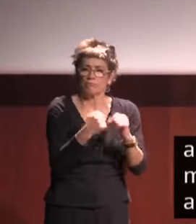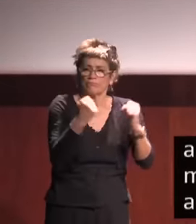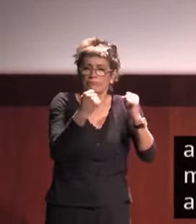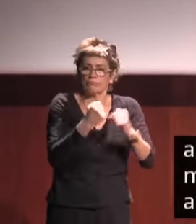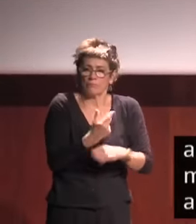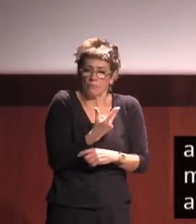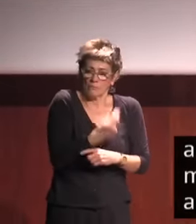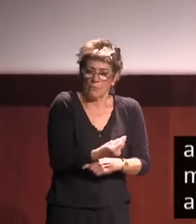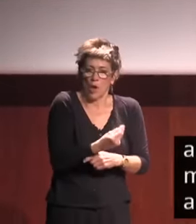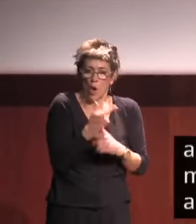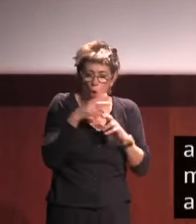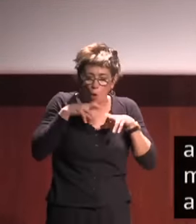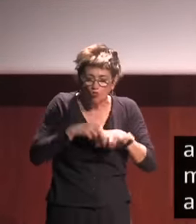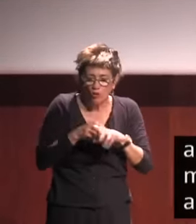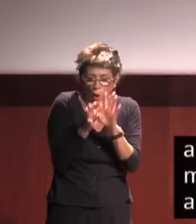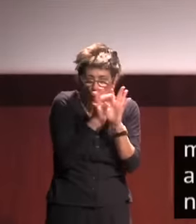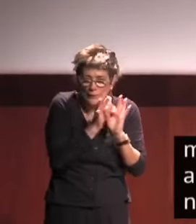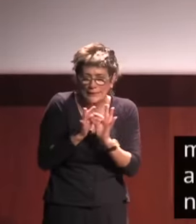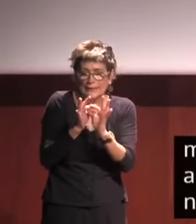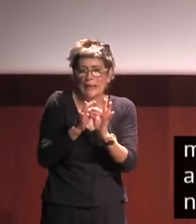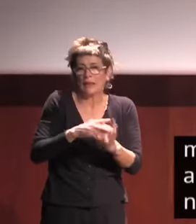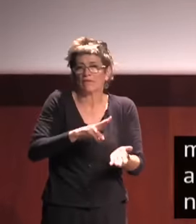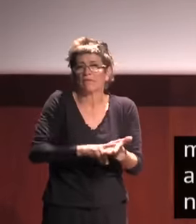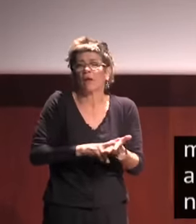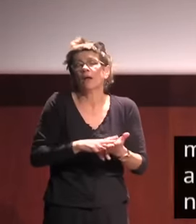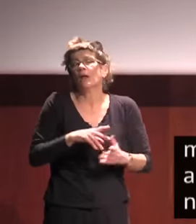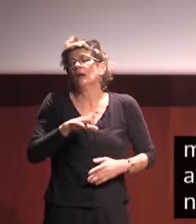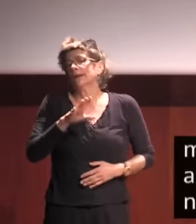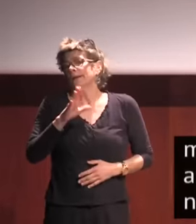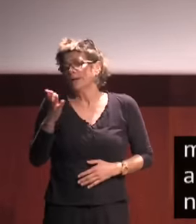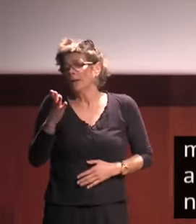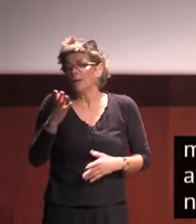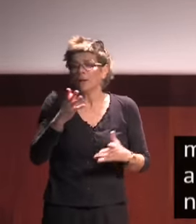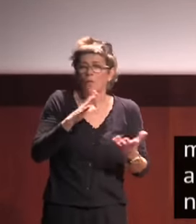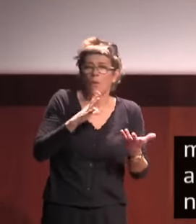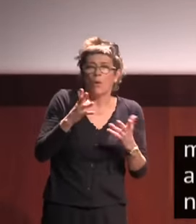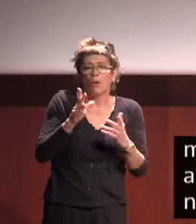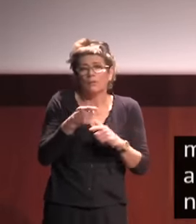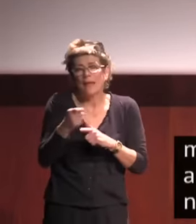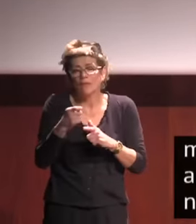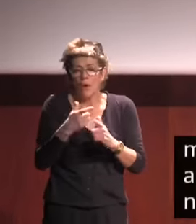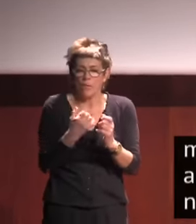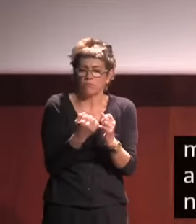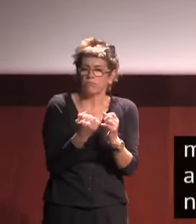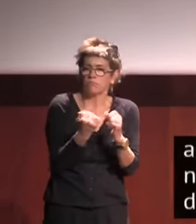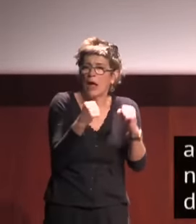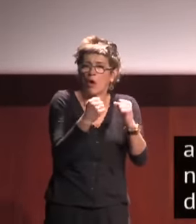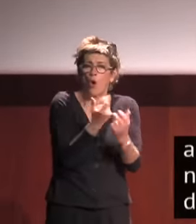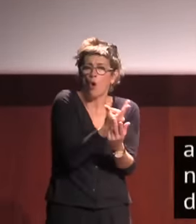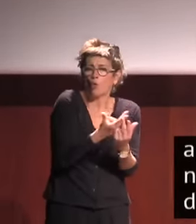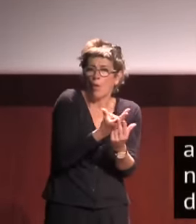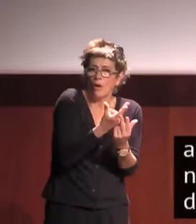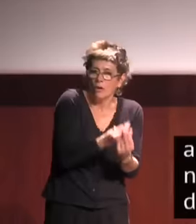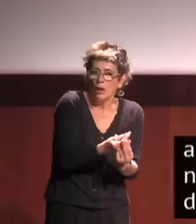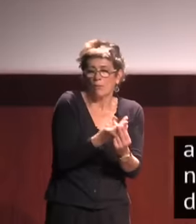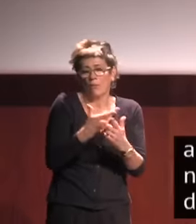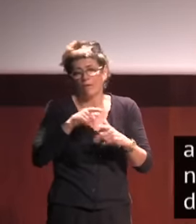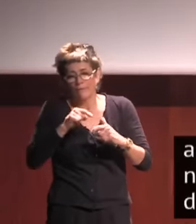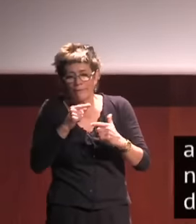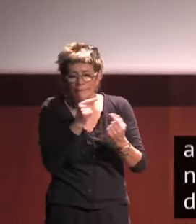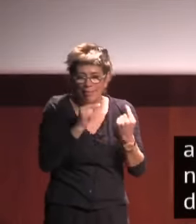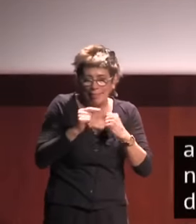vérité et d'unité. Alors, sans rentrer dans les zones problématiques de ces pactes, ce qui reviendrait à discuter la définition